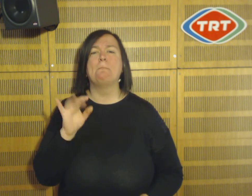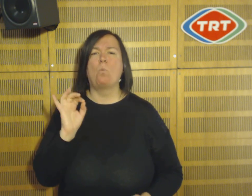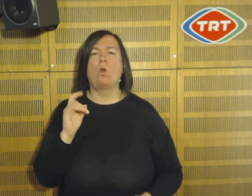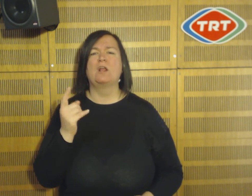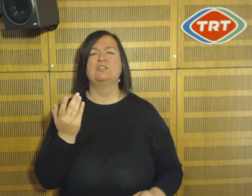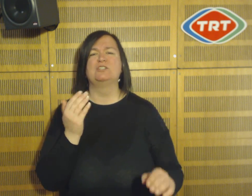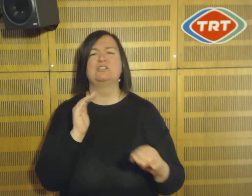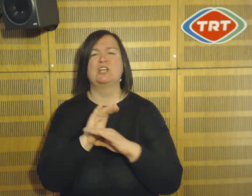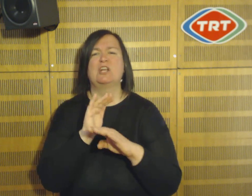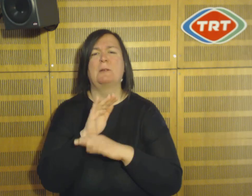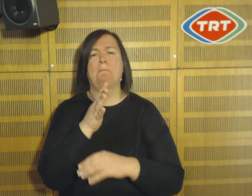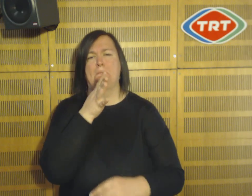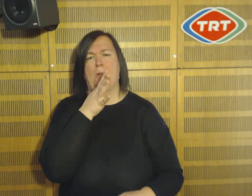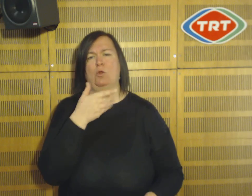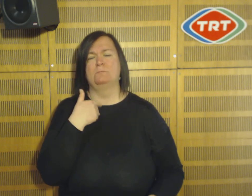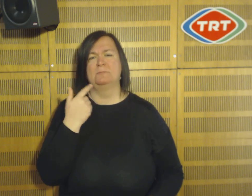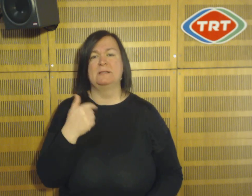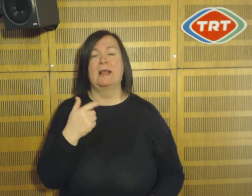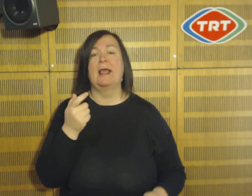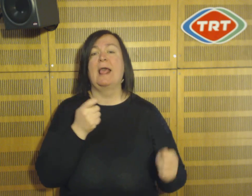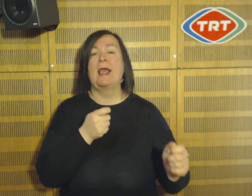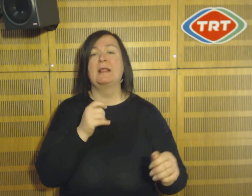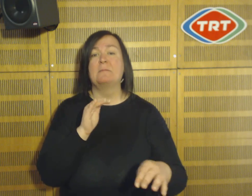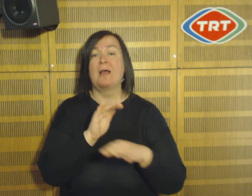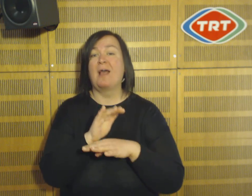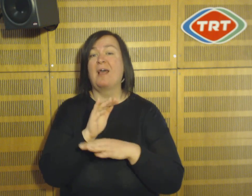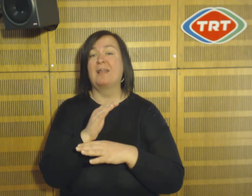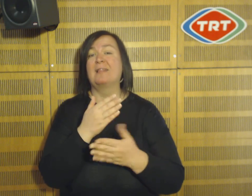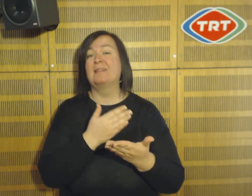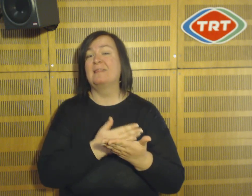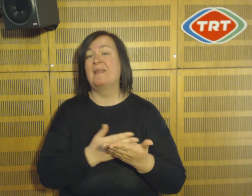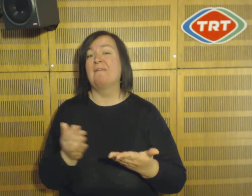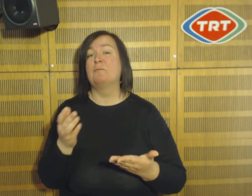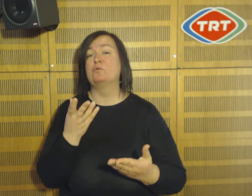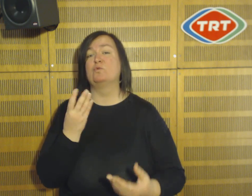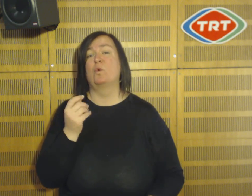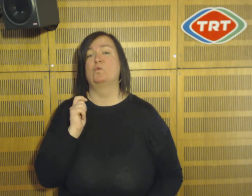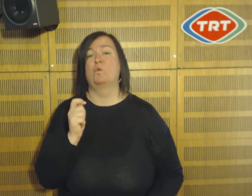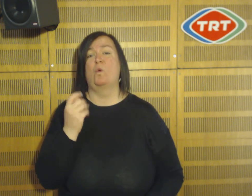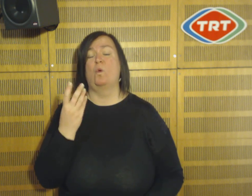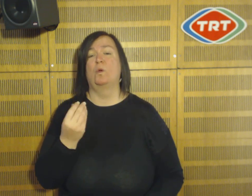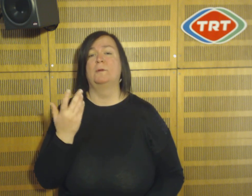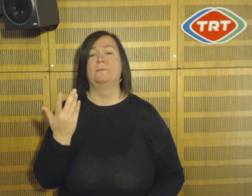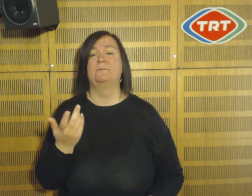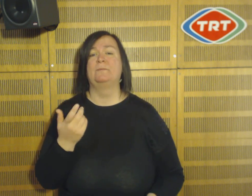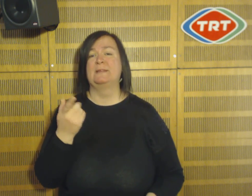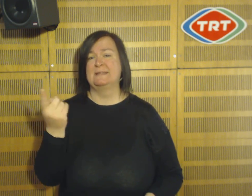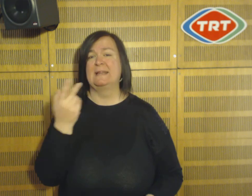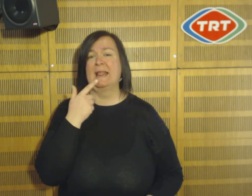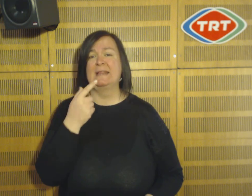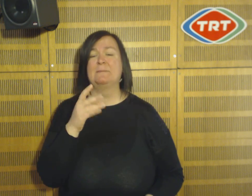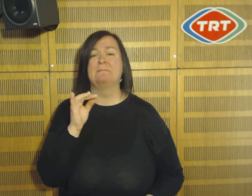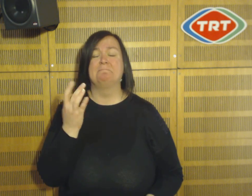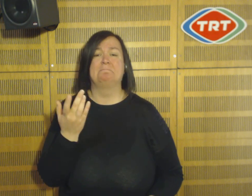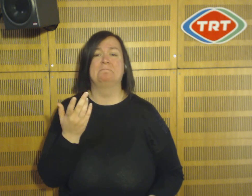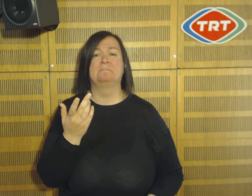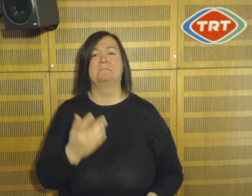yaşandığını biliyoruz Biz Çünkü eğitim hayatına devam devam edebilmek çok zor oluyor özellikle sizin de dediğiniz gibi eğer ki e toplum